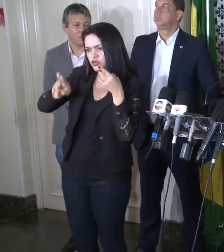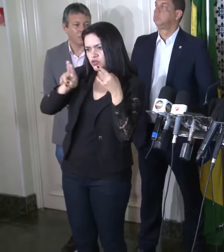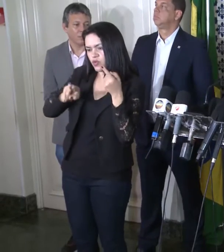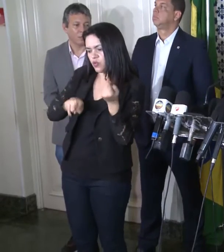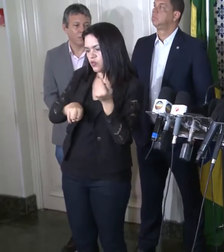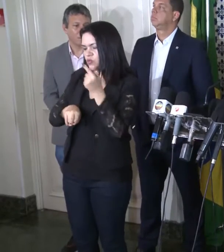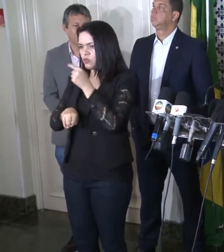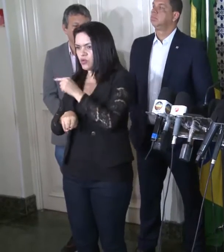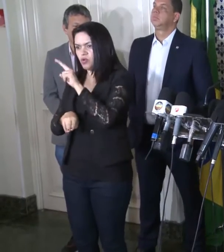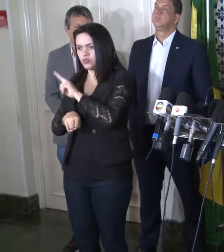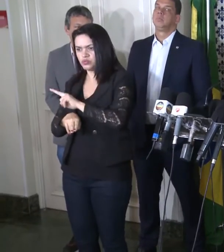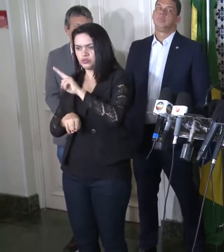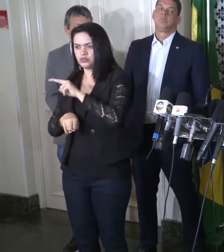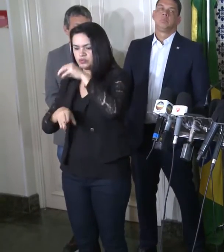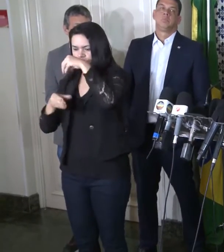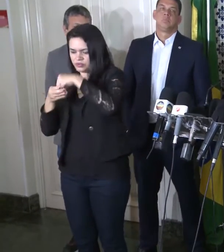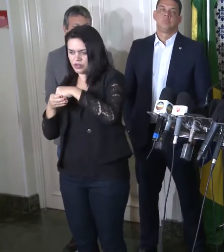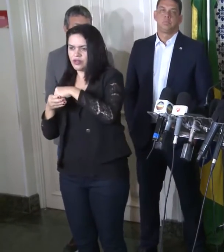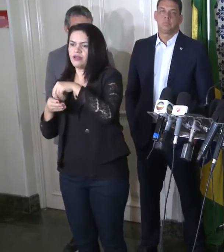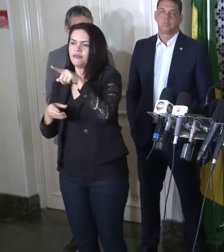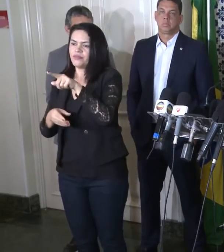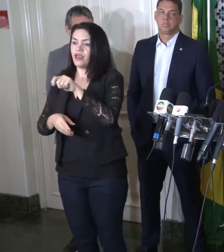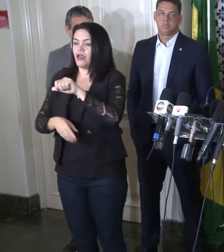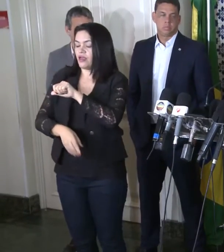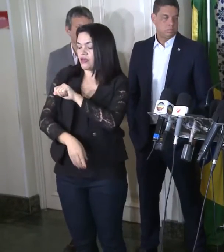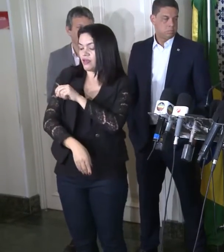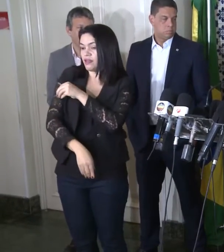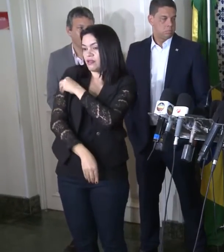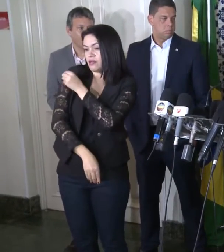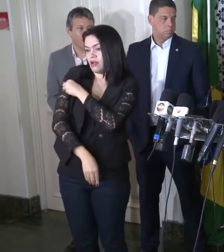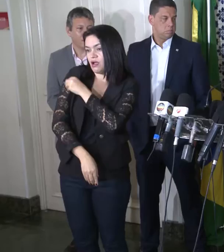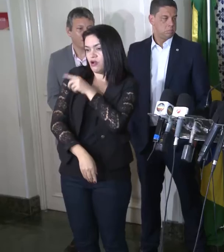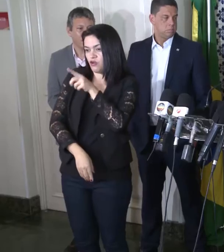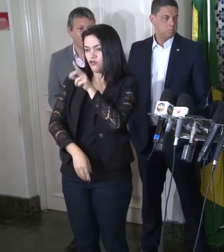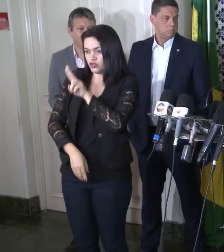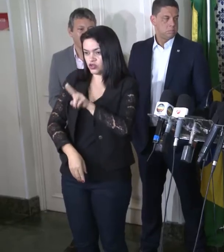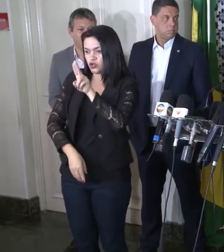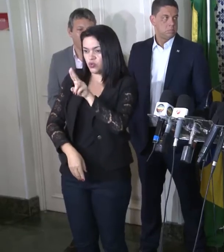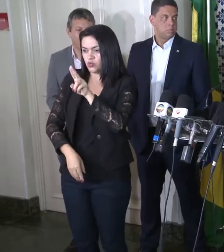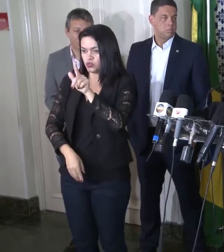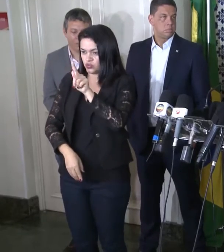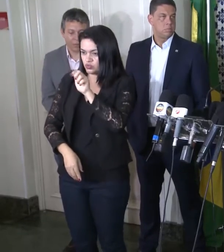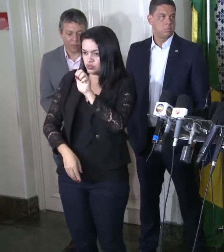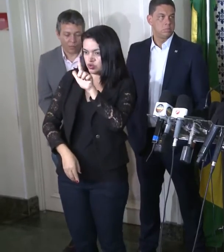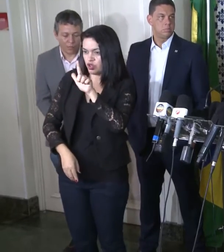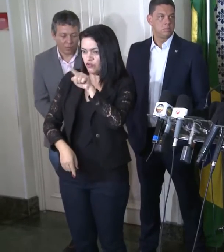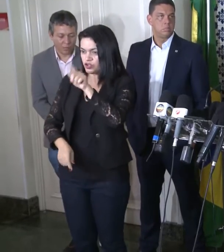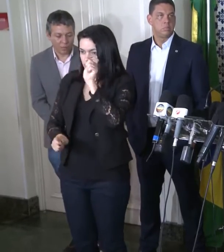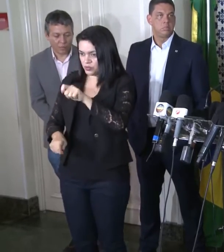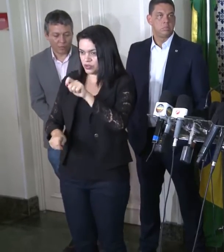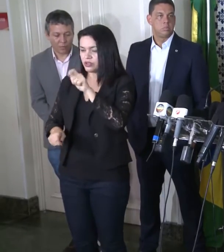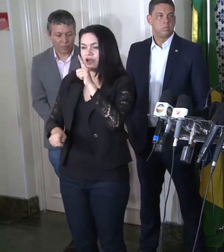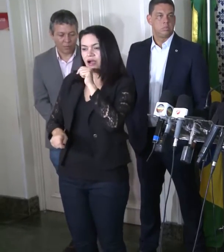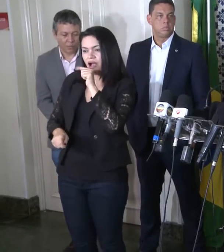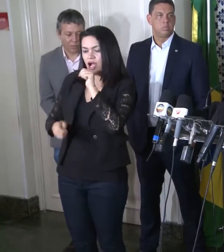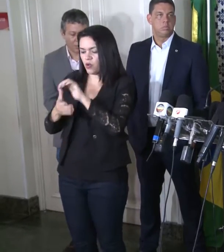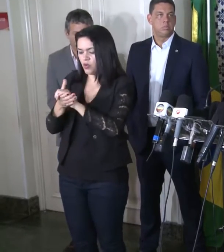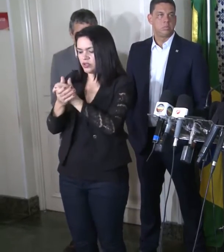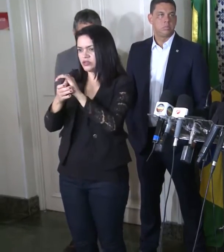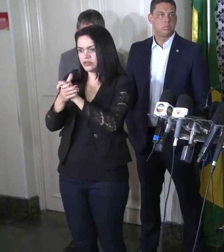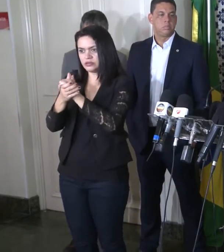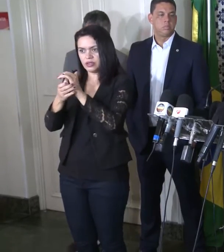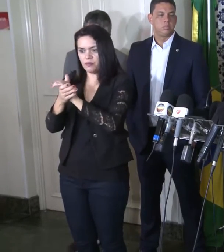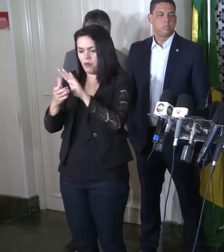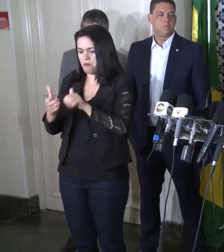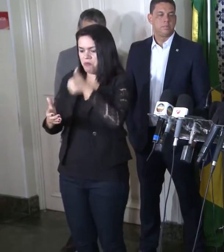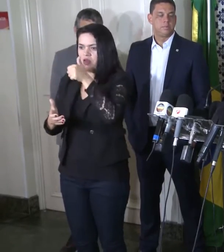está hoje na atenção à saúde. Aquele álcool gel que você usa em casa, você poderia usar água e sabão, porque é tão efetivo